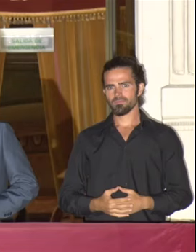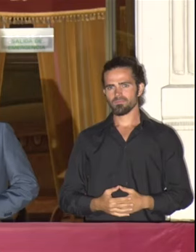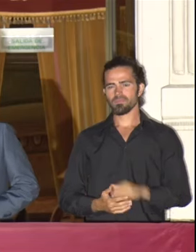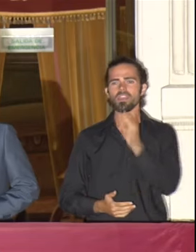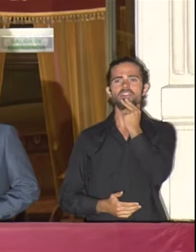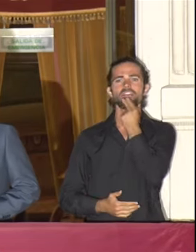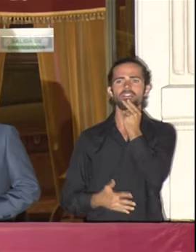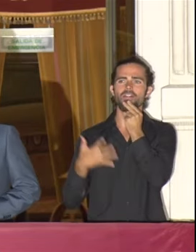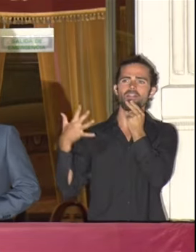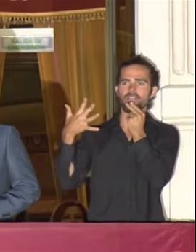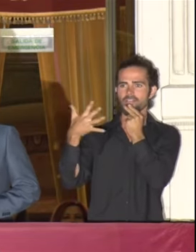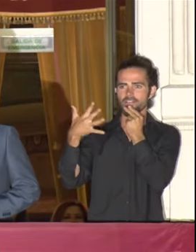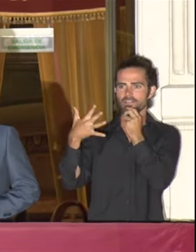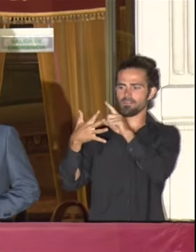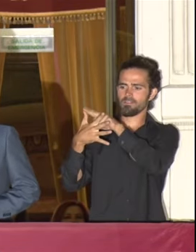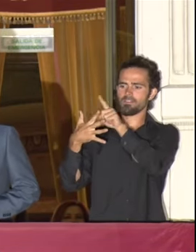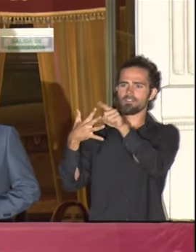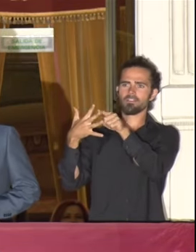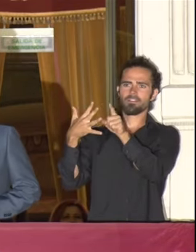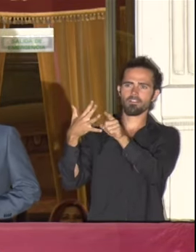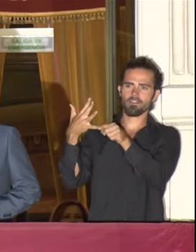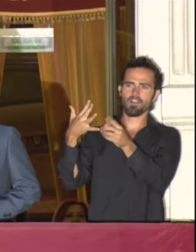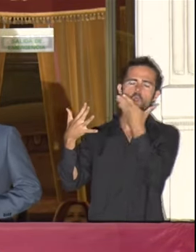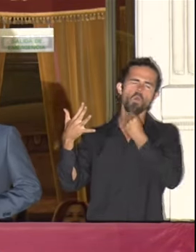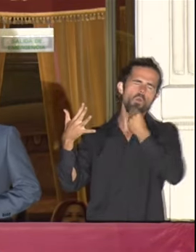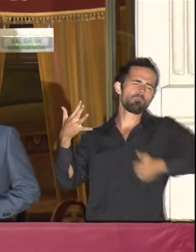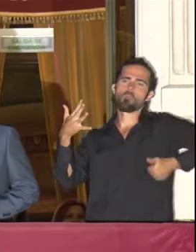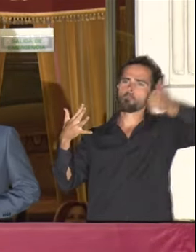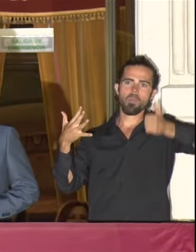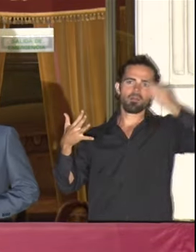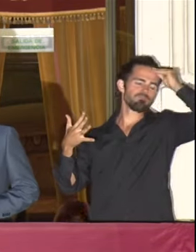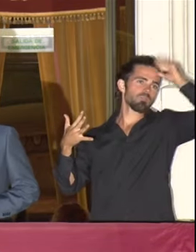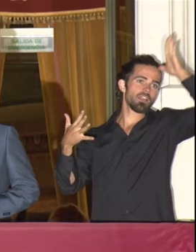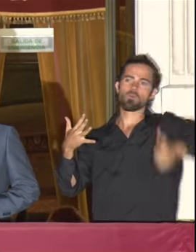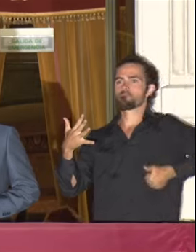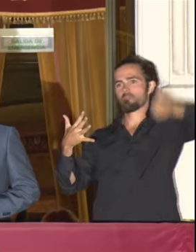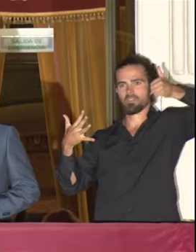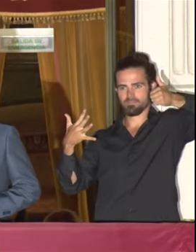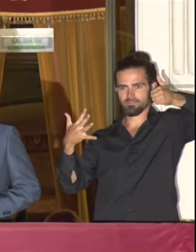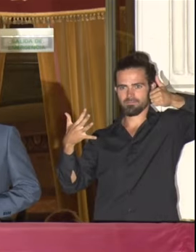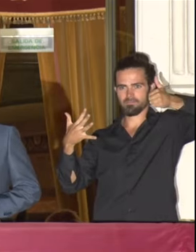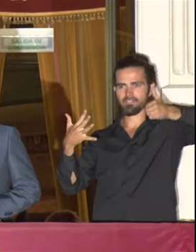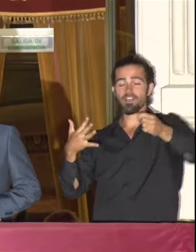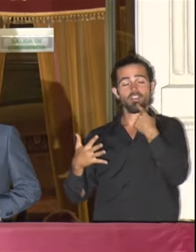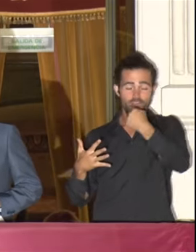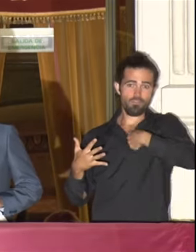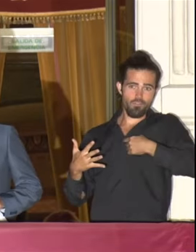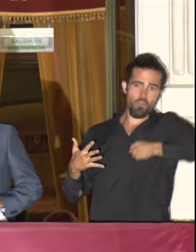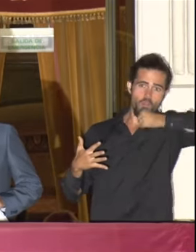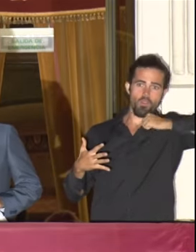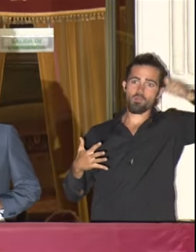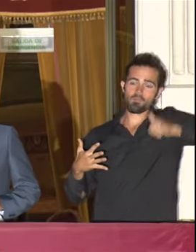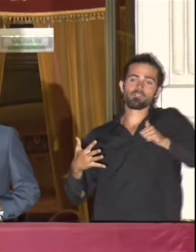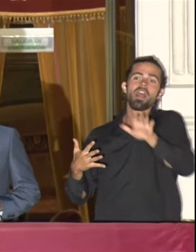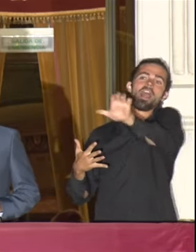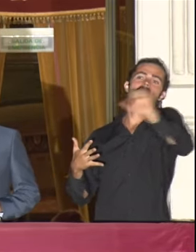Cinco nietos que son los más guapos y los más listos, lo digo yo porque soy su abuelo. ¡Ea!